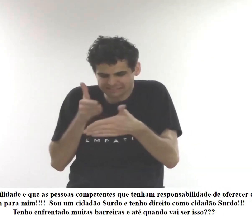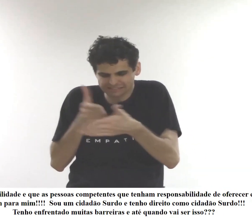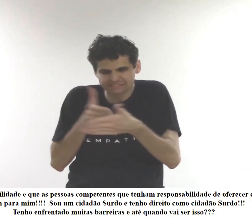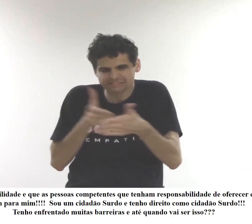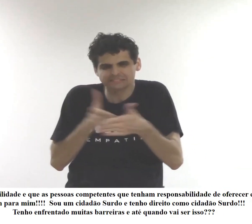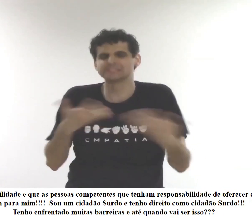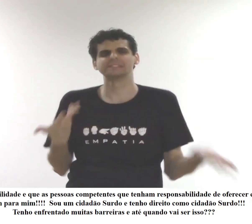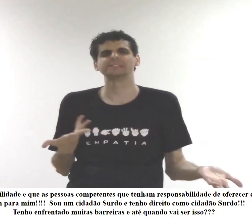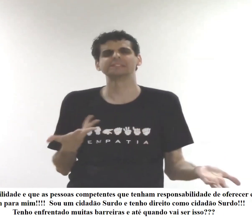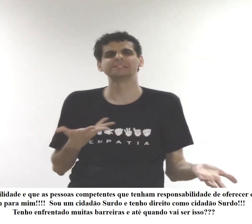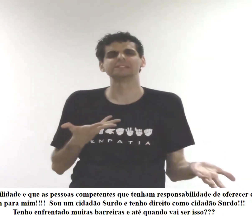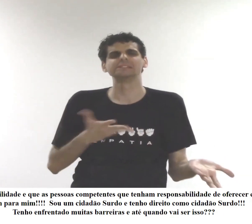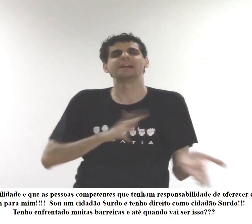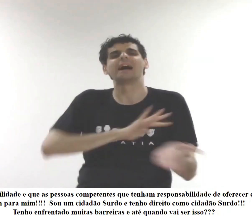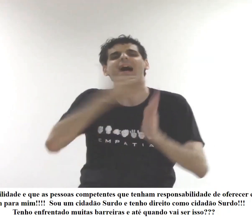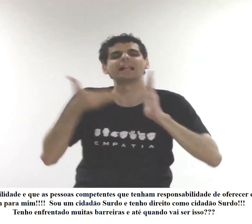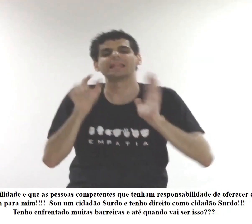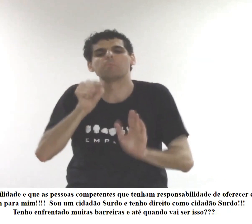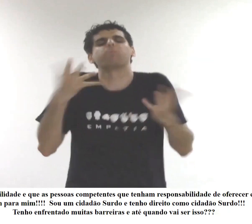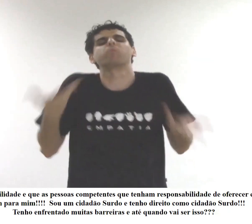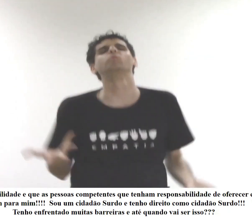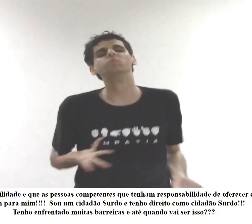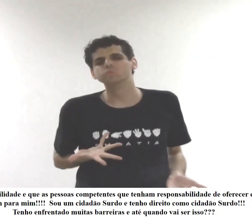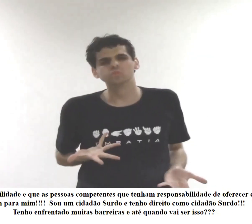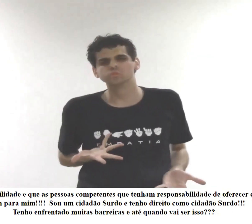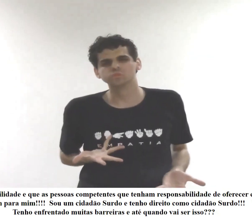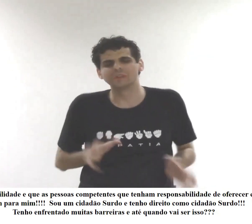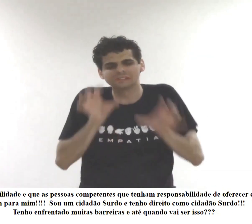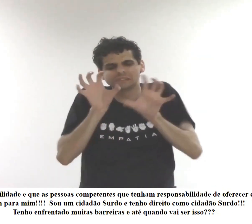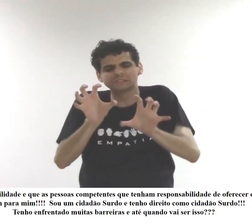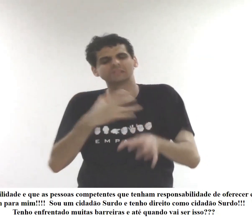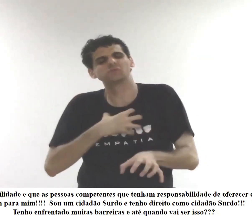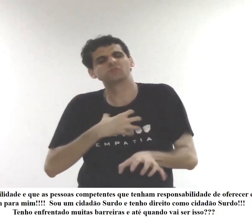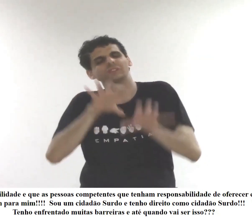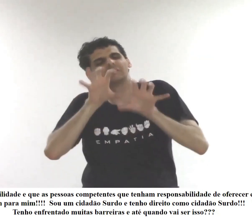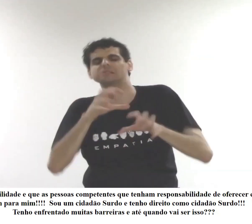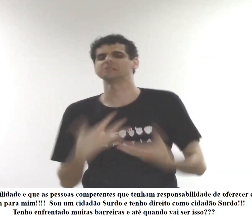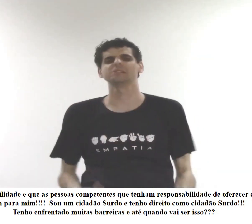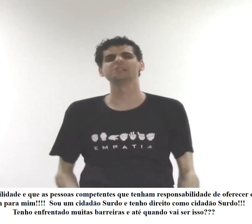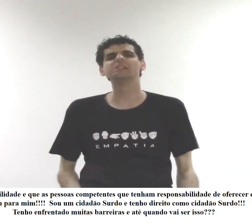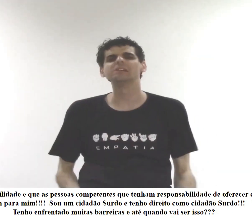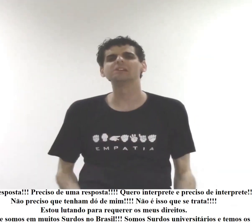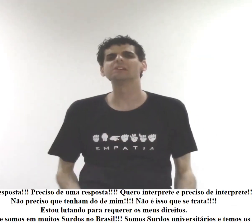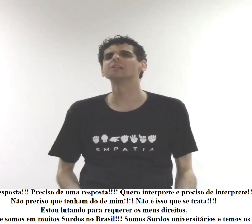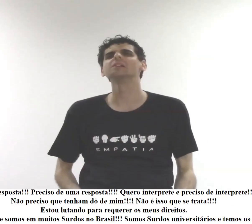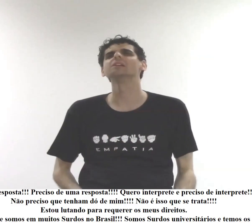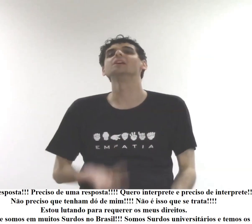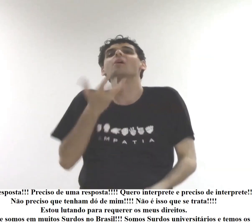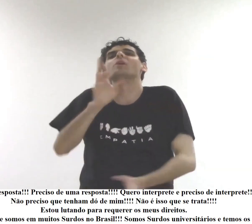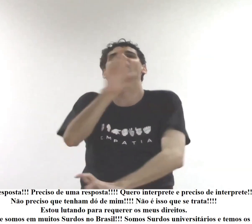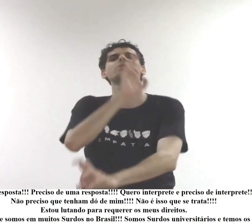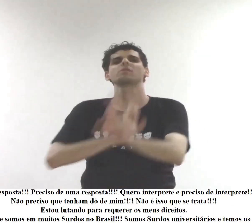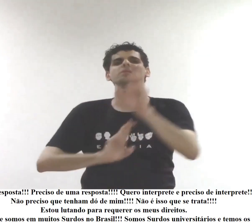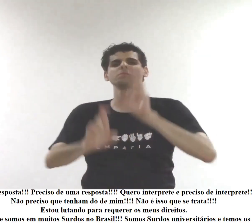Então, eu tenho enfrentado muitas barreiras. Até quando vai ser assim? Eu